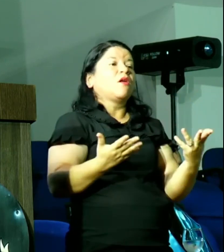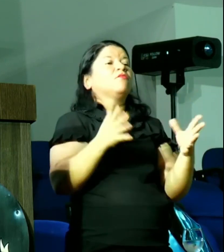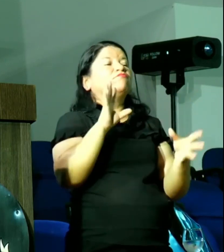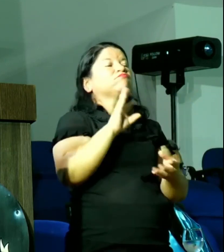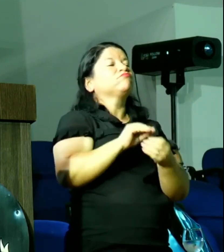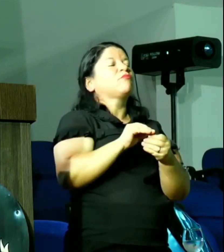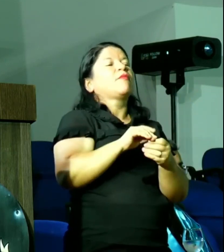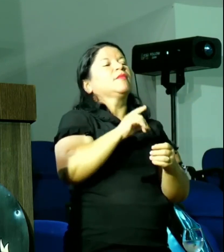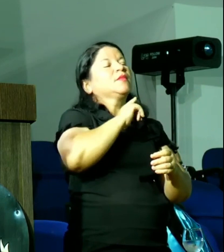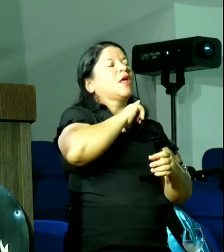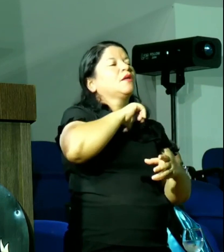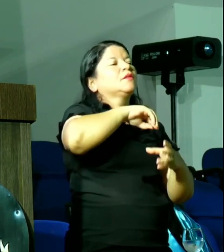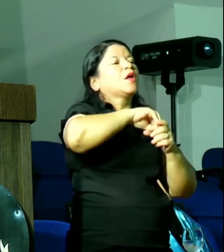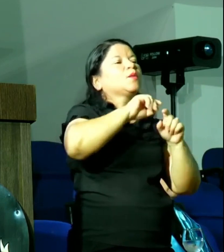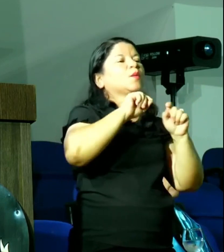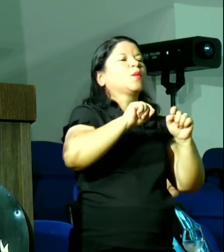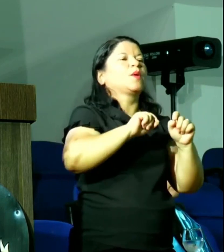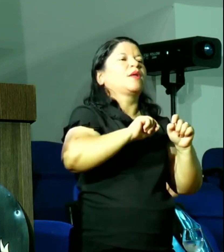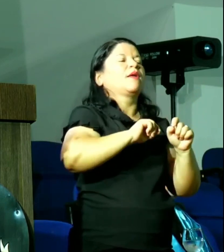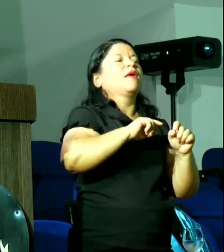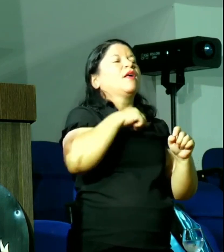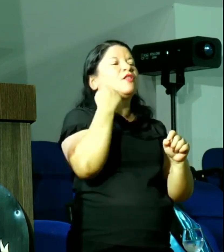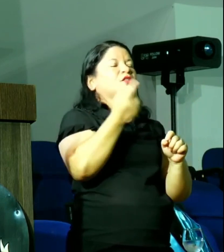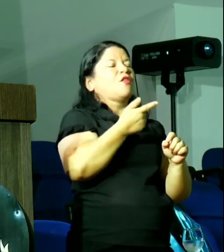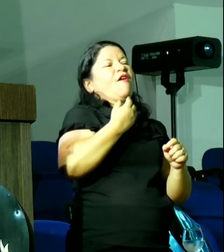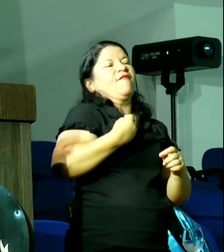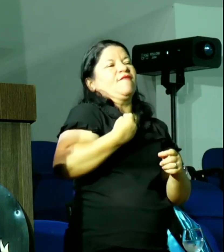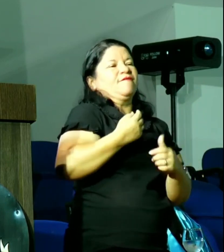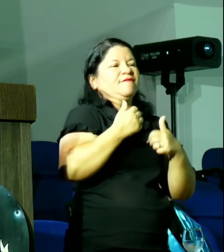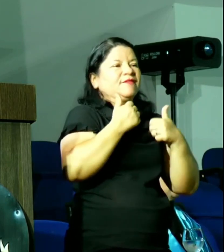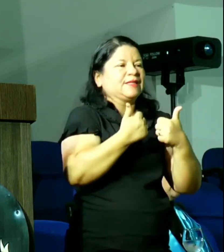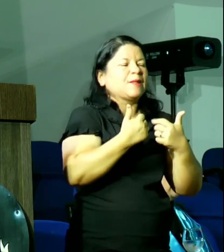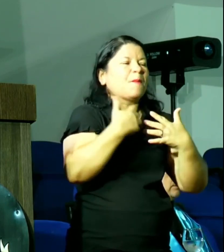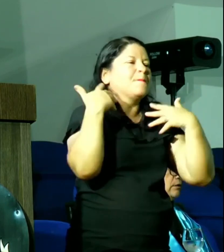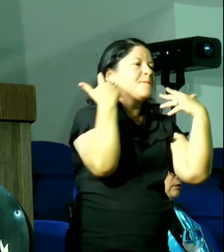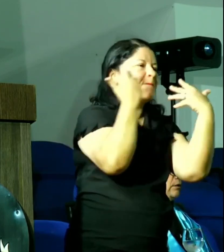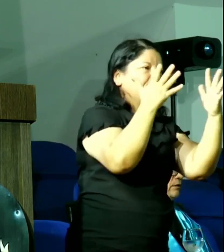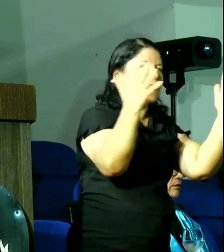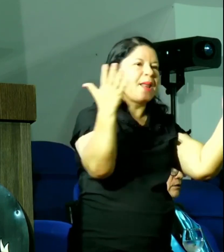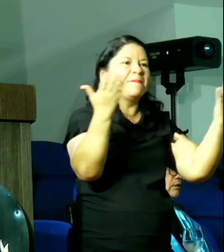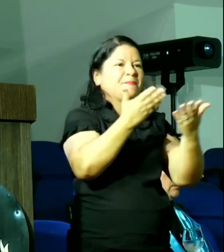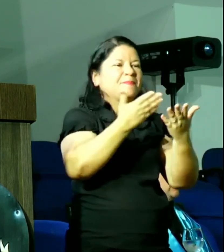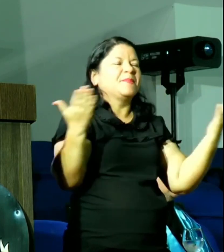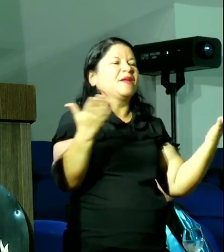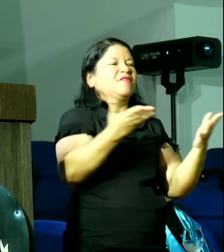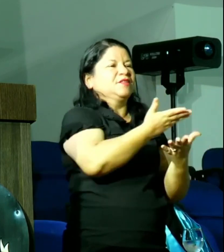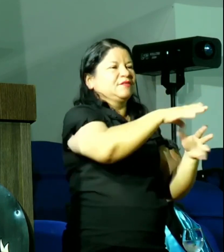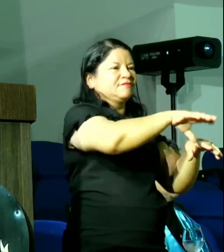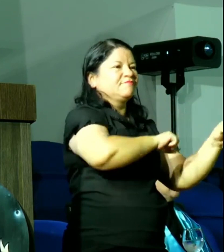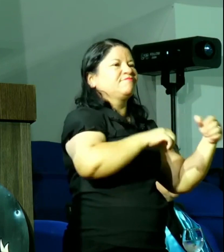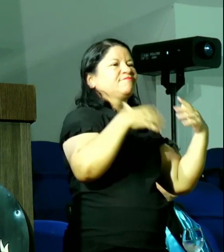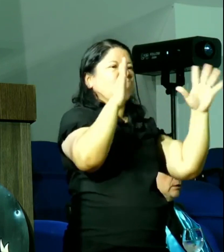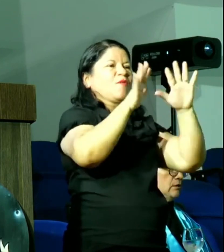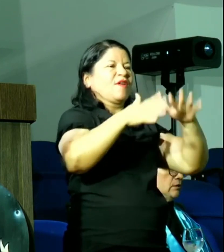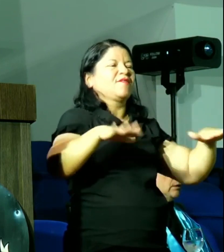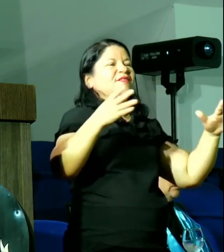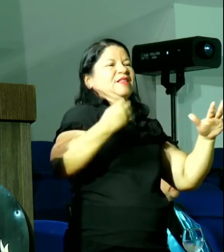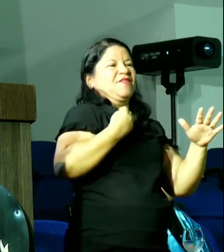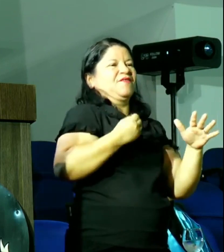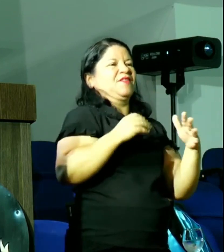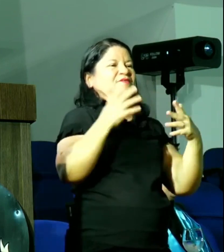em grande parte, a graça de desistir. Parabéns aos concludentes. Salve ao UFC Viva e Democrática.